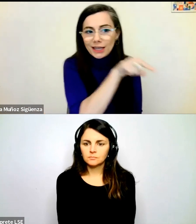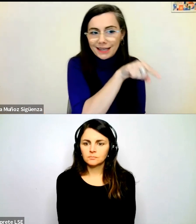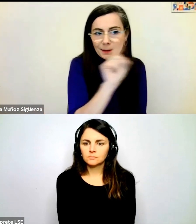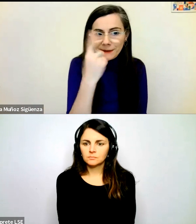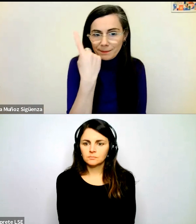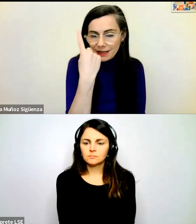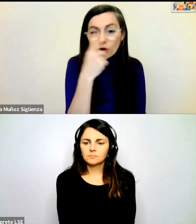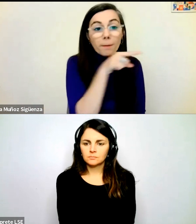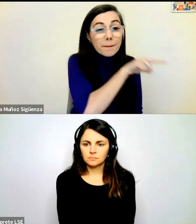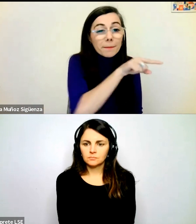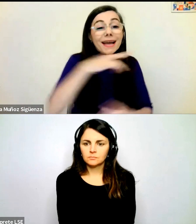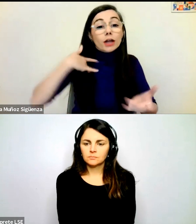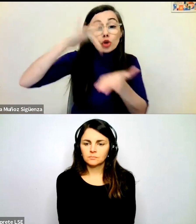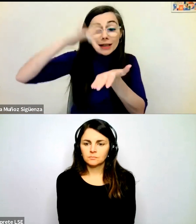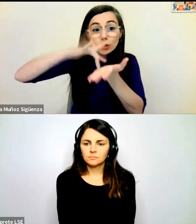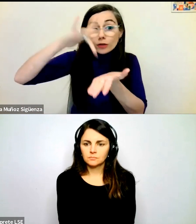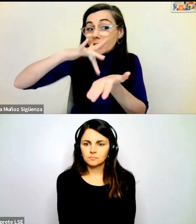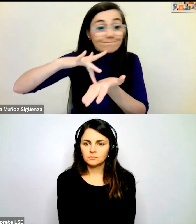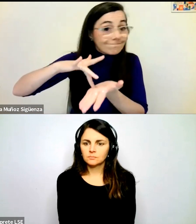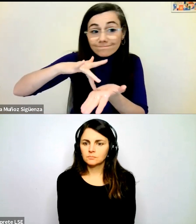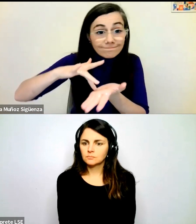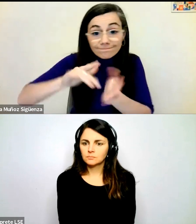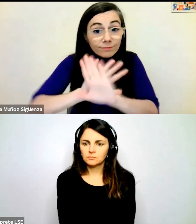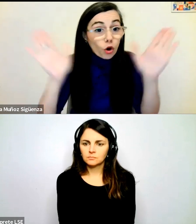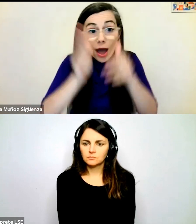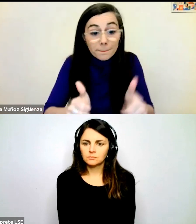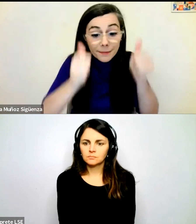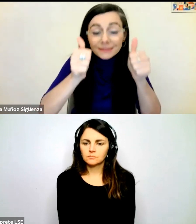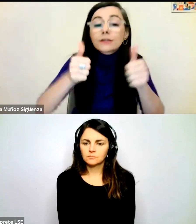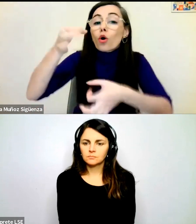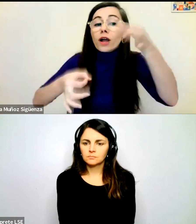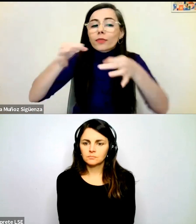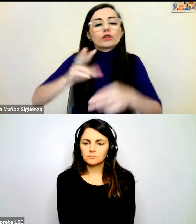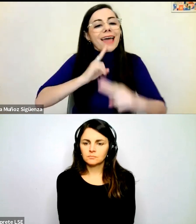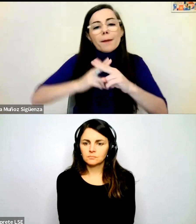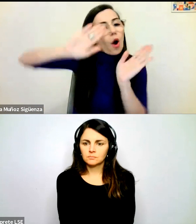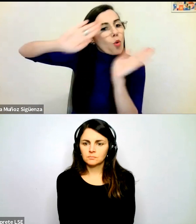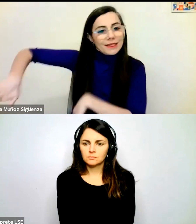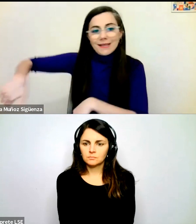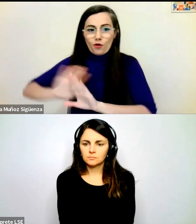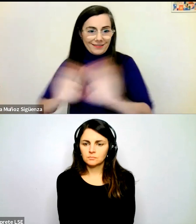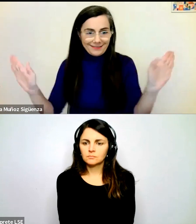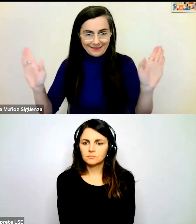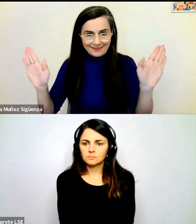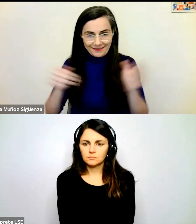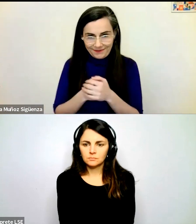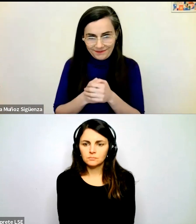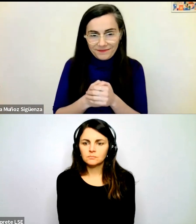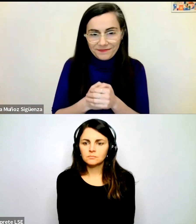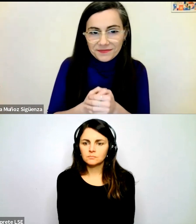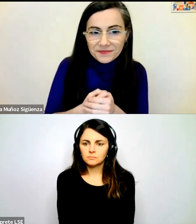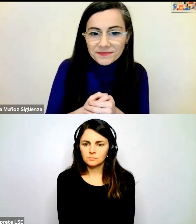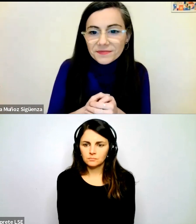un derecho gratuito y que son diferentes pasos los que tenéis que llevar a cabo y que si en estos no os hacen caso,